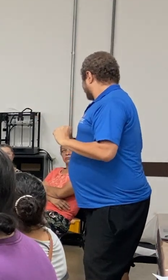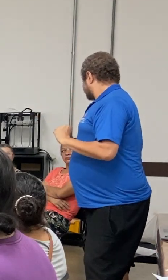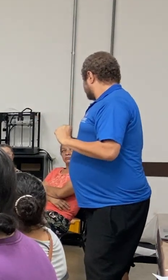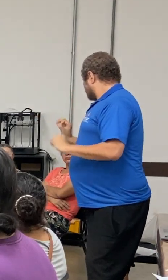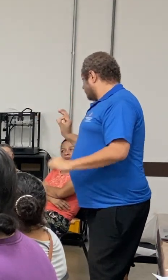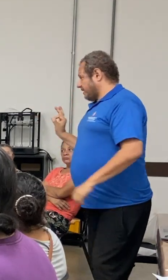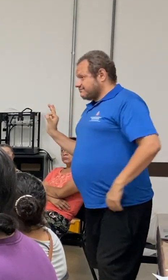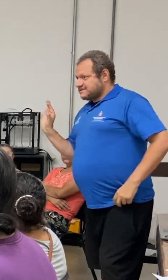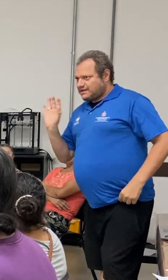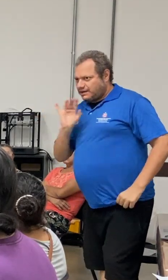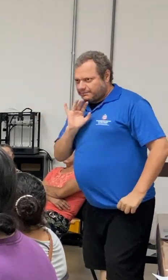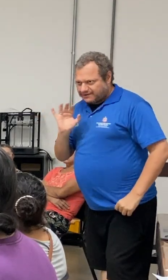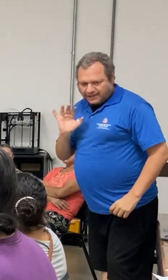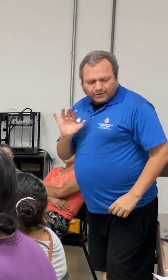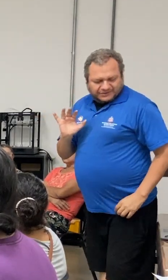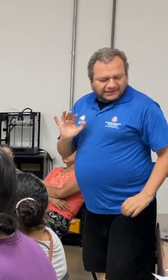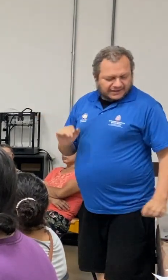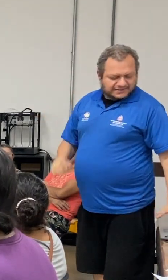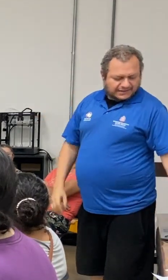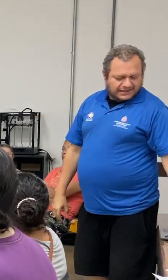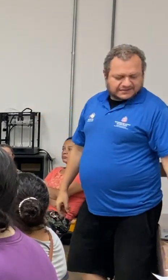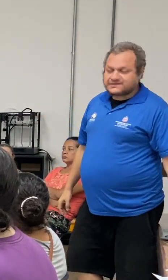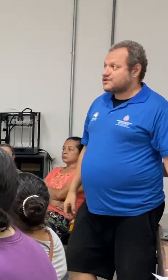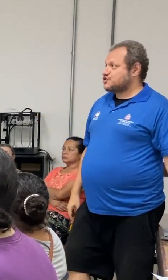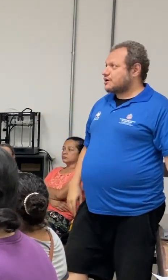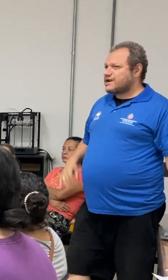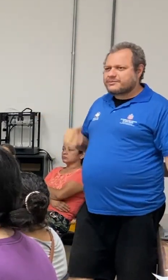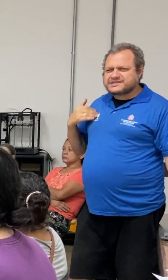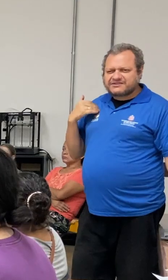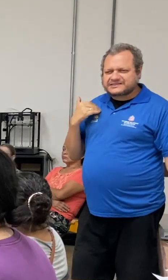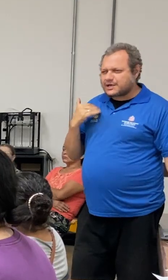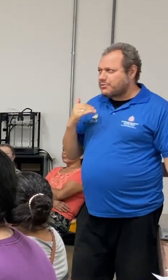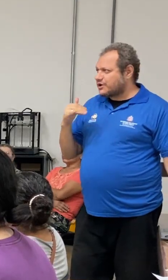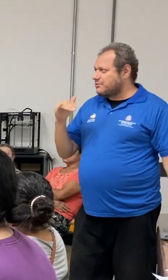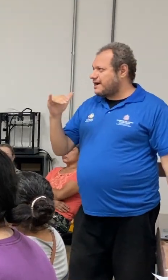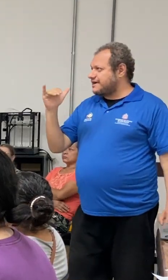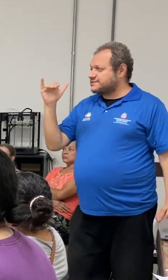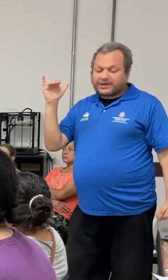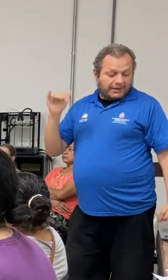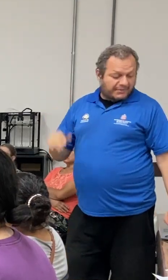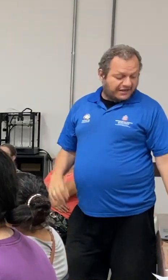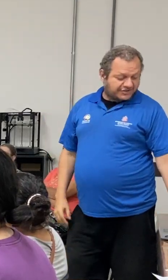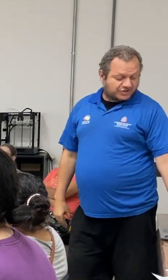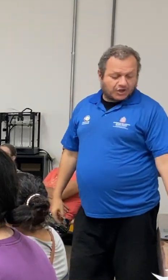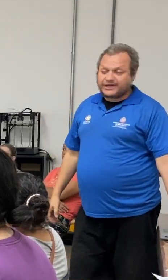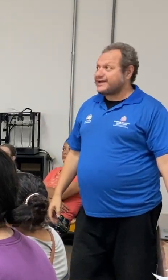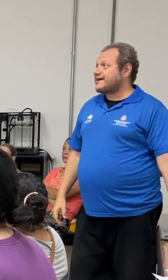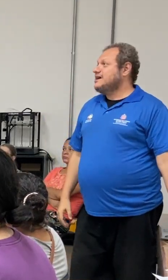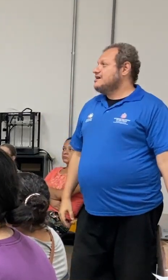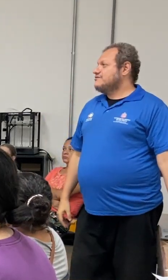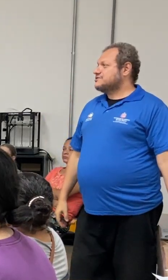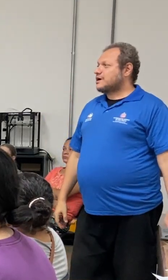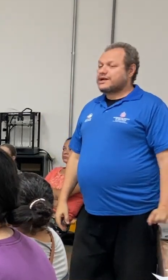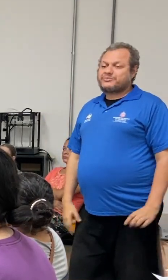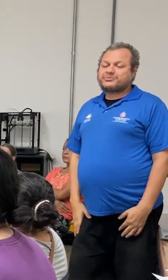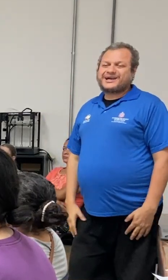interesse, tudo bem? Sempre tem algum interesse, né, nesse sentido. Agora vamos avançar um pouquinho mais, porque é uma breve história. Vamos agora para o